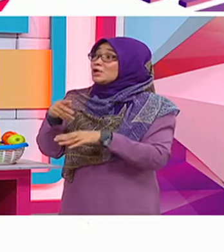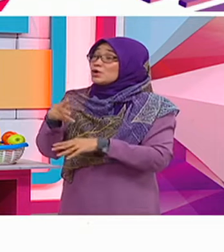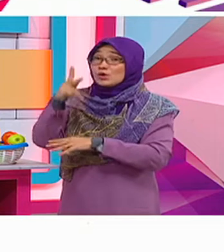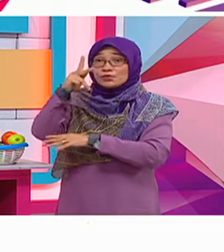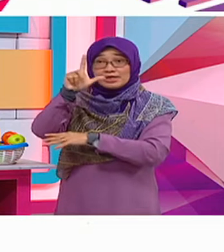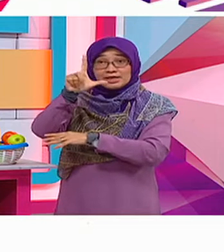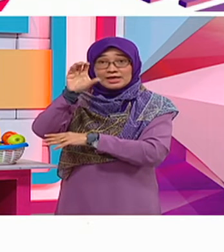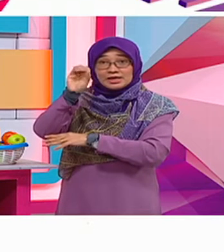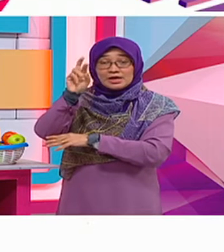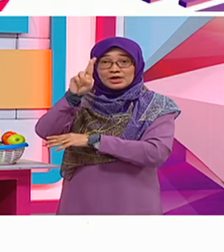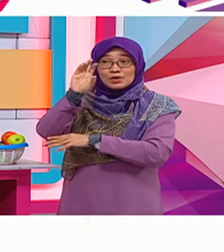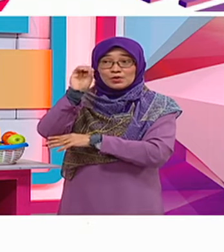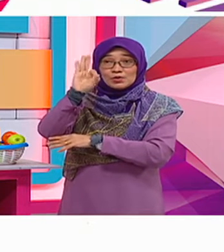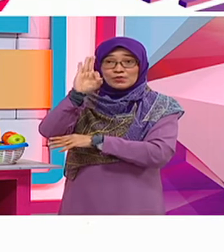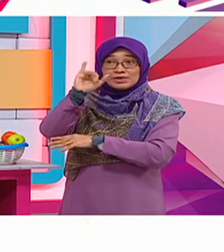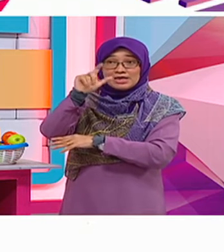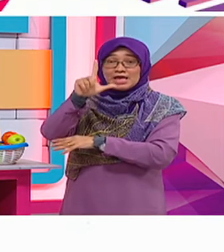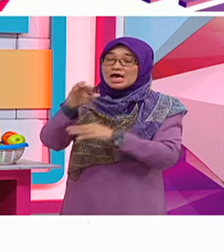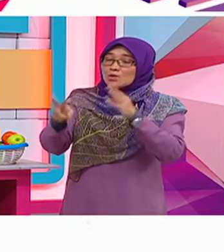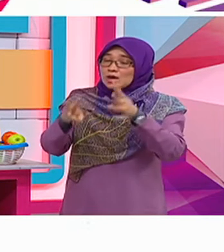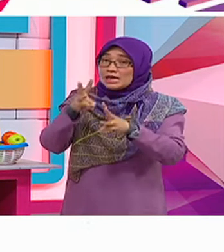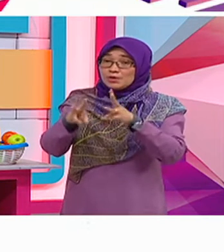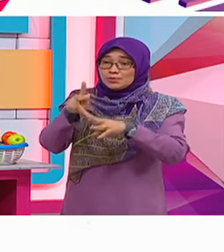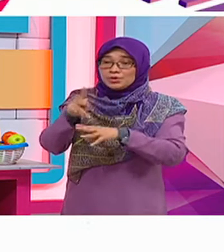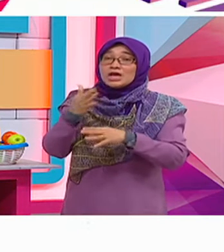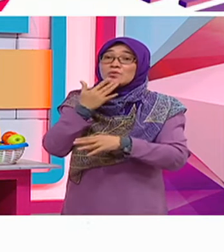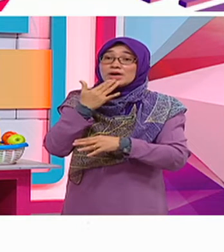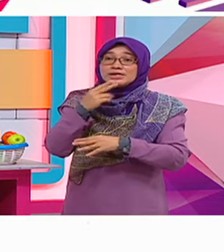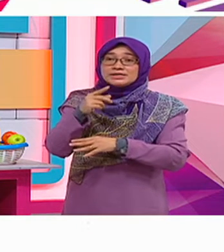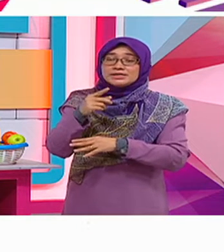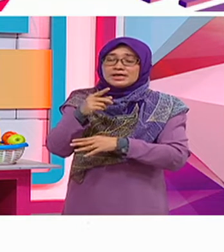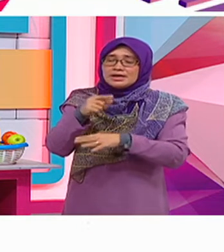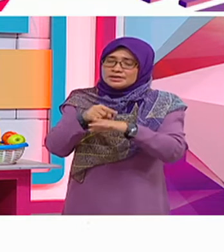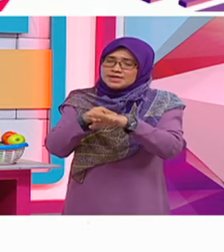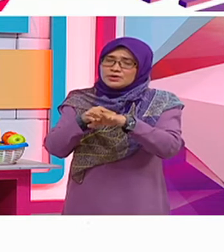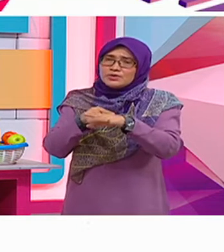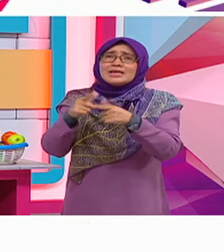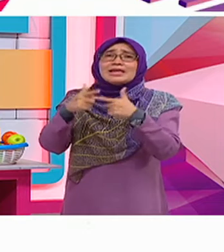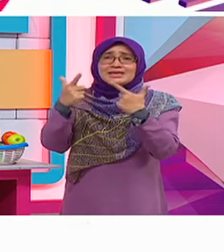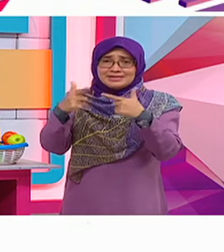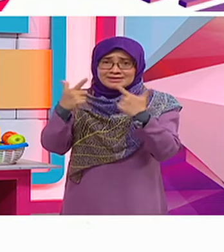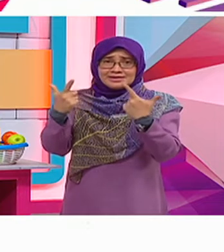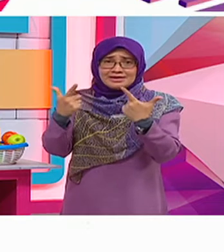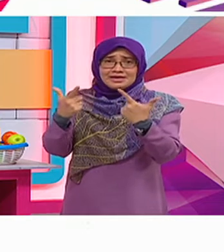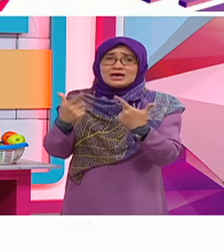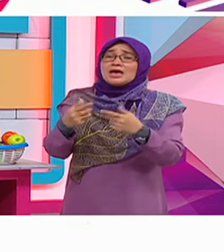klorofil klorofil walaupun warna ada on-line ah